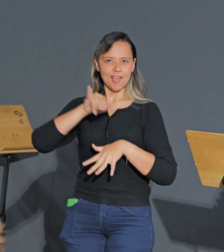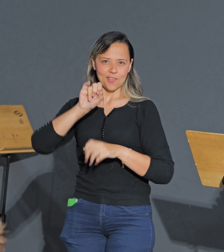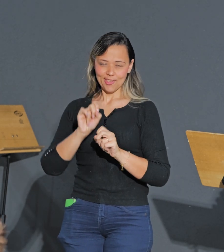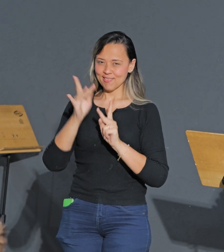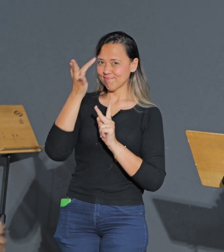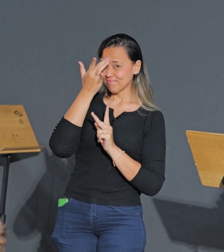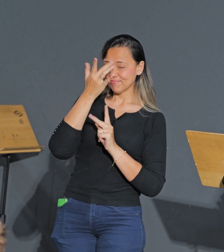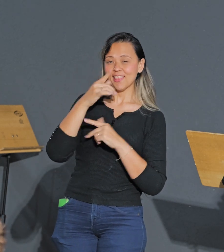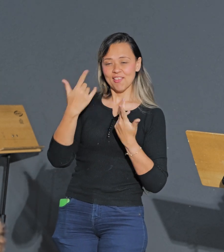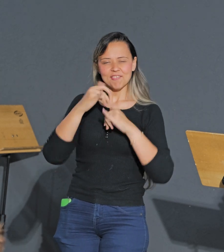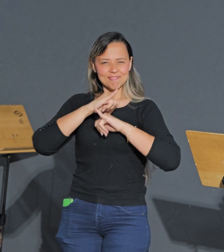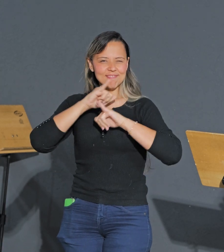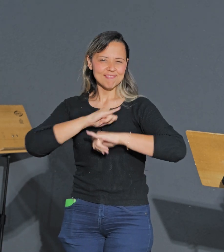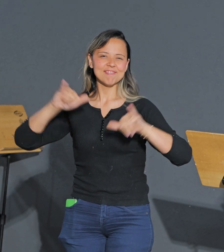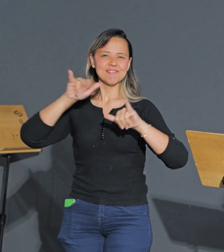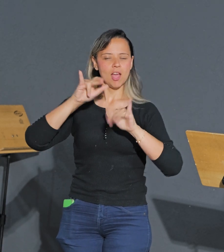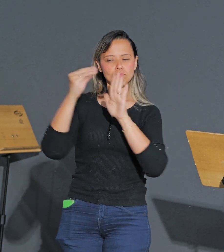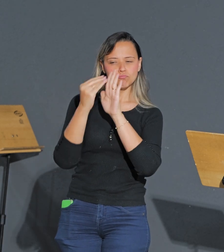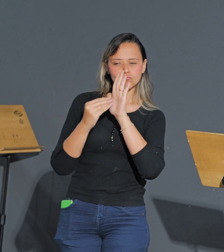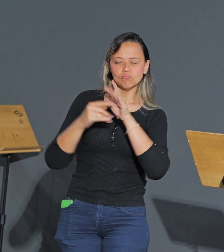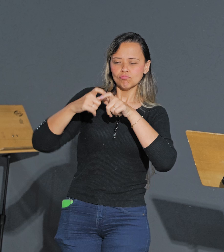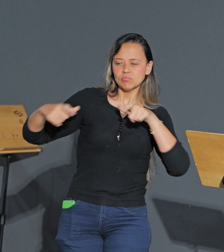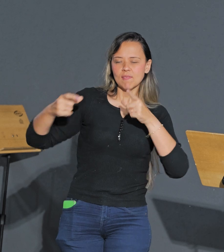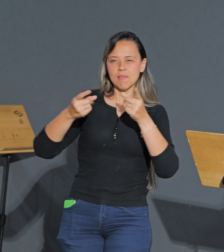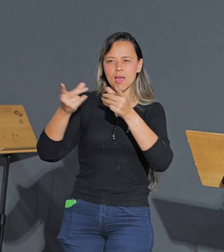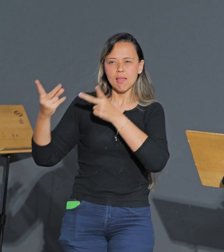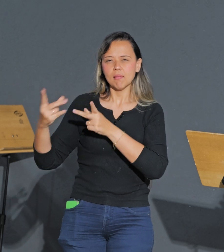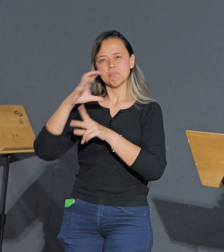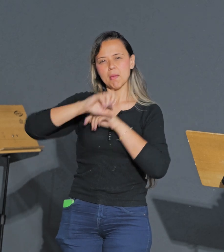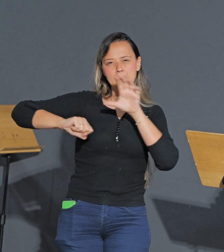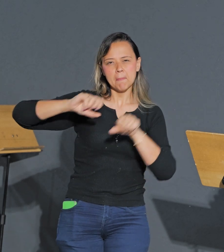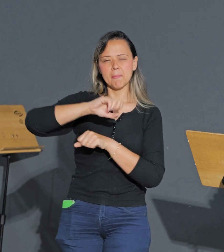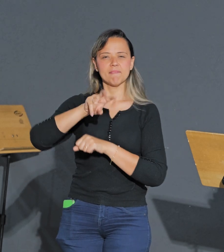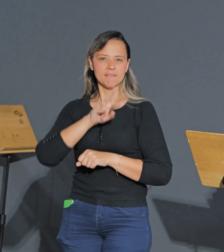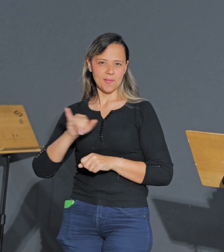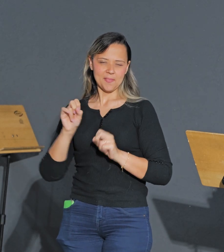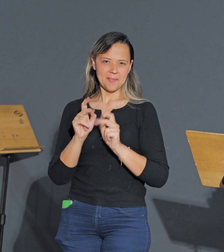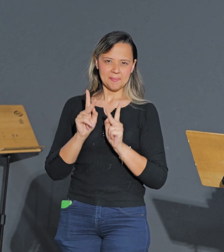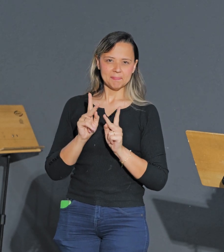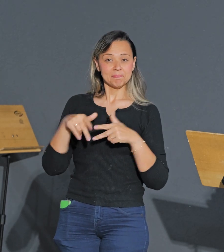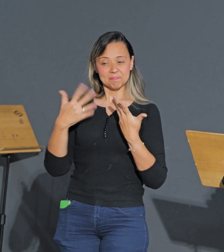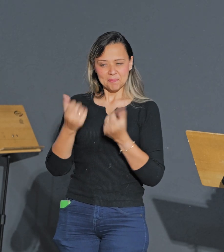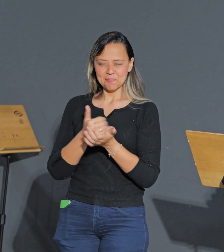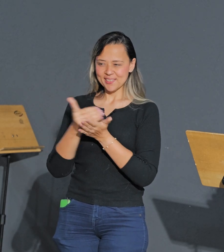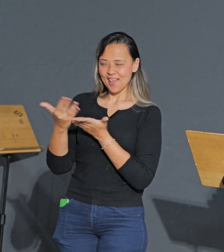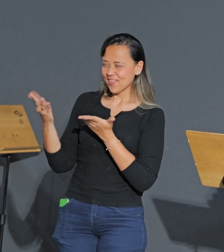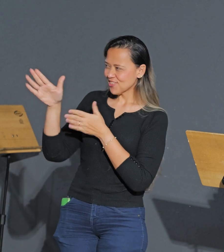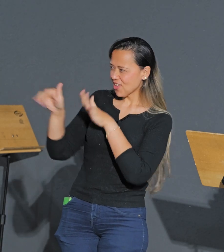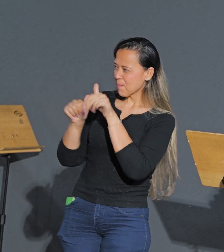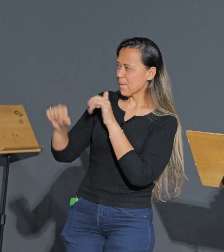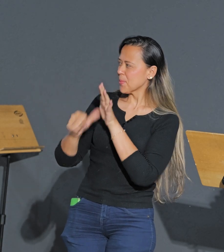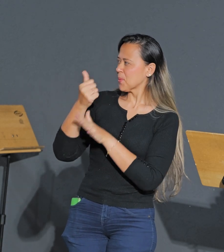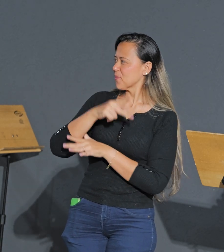Então, em breve a gente vai estar disponibilizando já os ingressos para vocês estarem retirando. E vamos lá, então, eu quero chamar